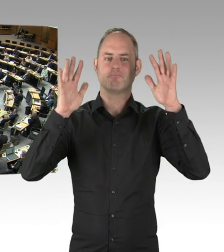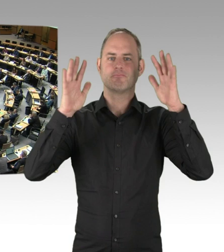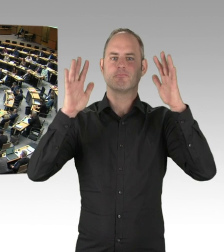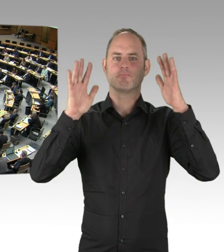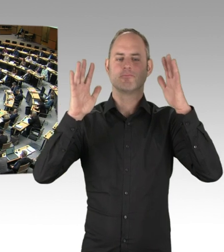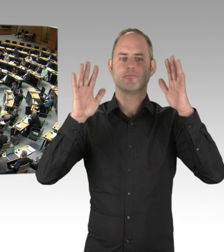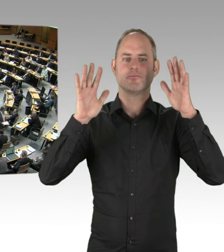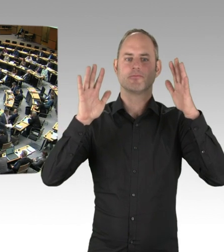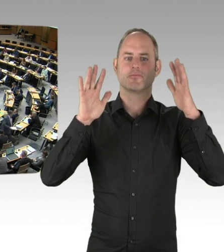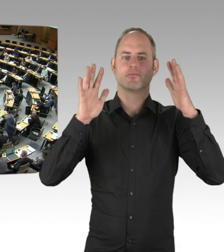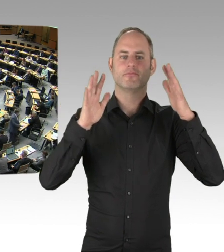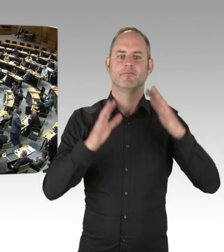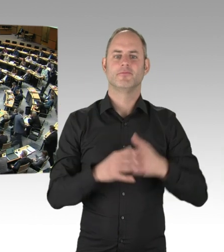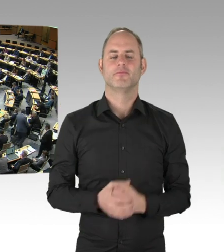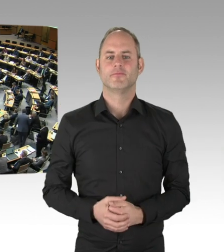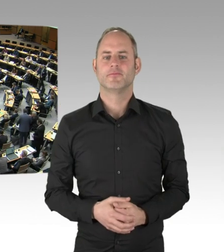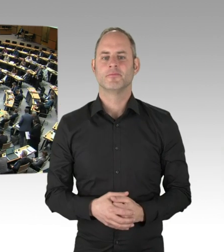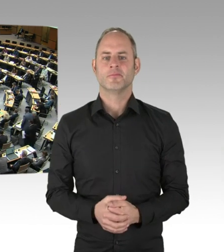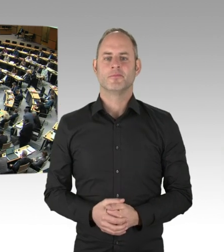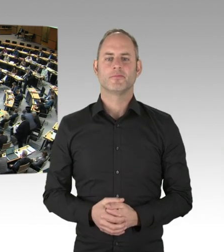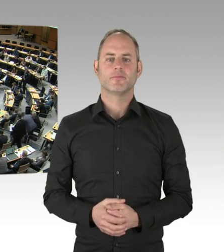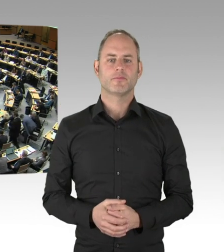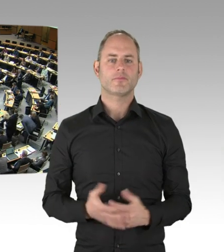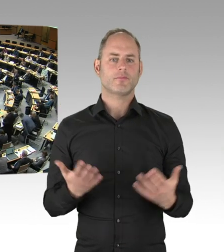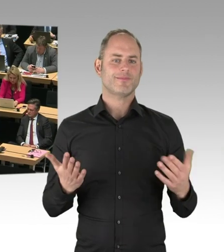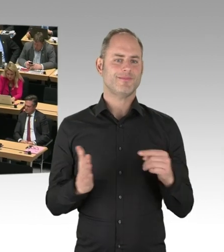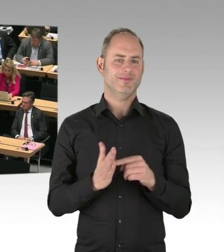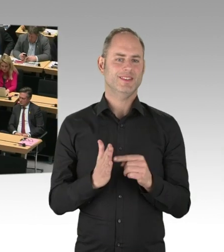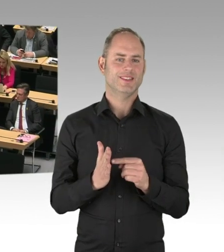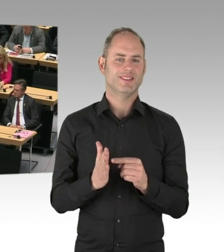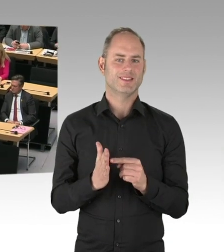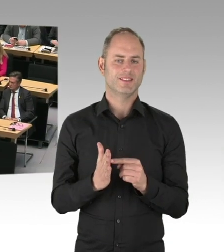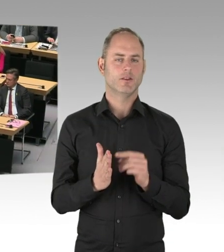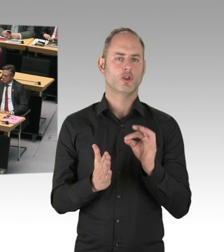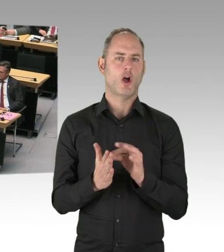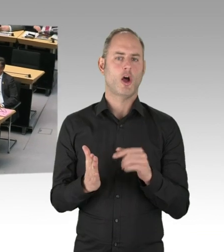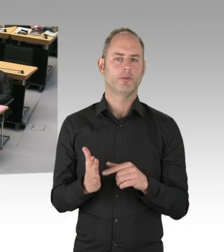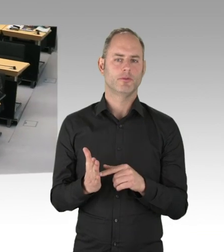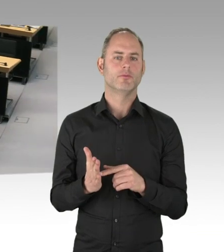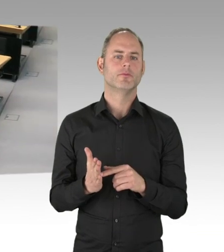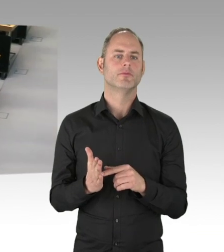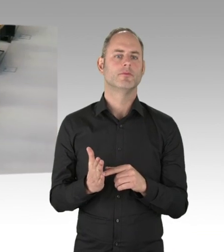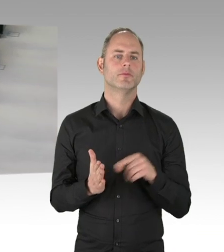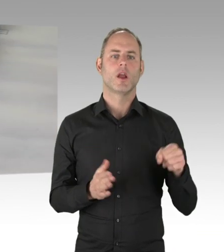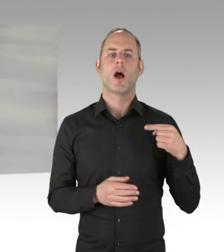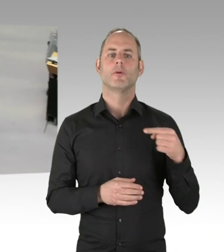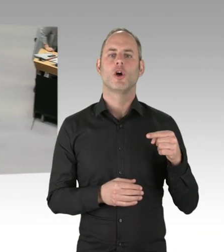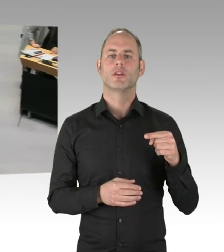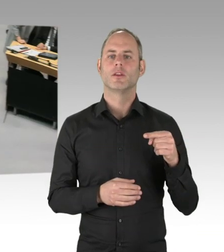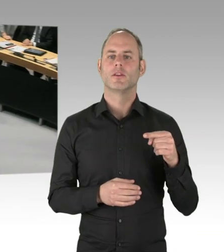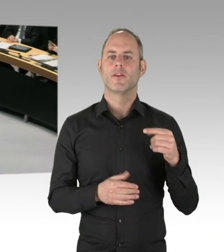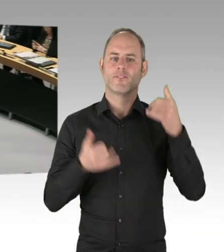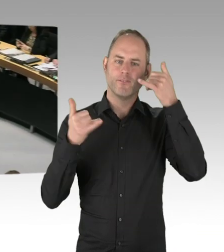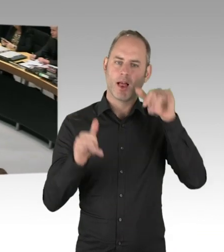Zu diesem Tagesordnungspunkt hat der fraktionslose Abgeordnete Wild gemäß § 64 Absatz 2 der Geschäftsordnung einen Redebeitrag